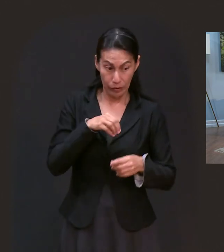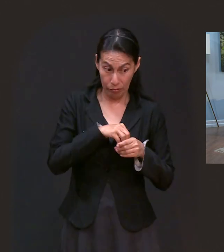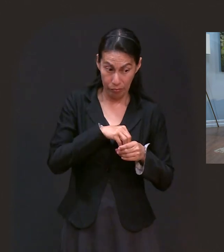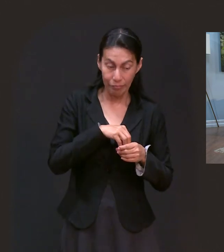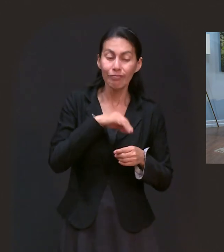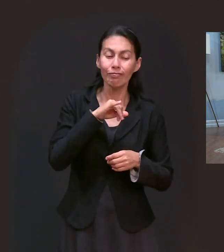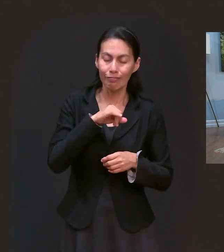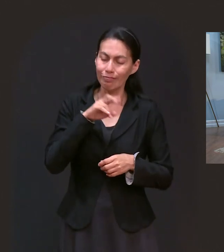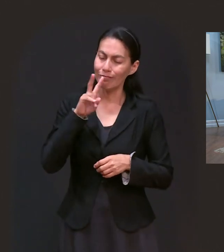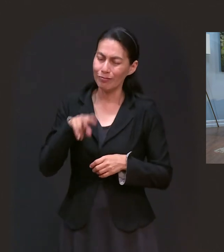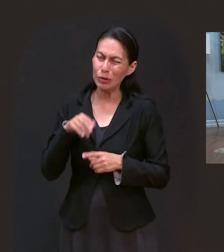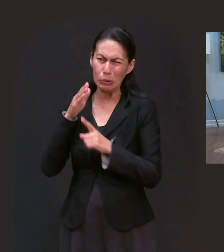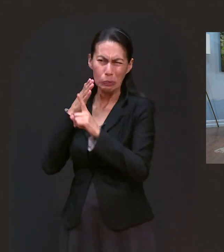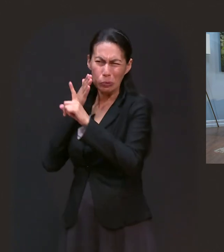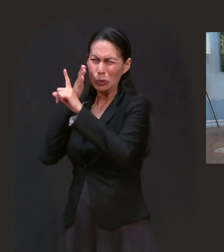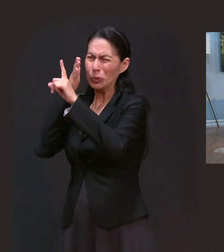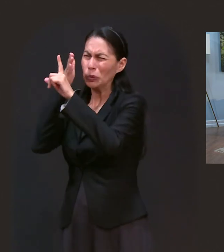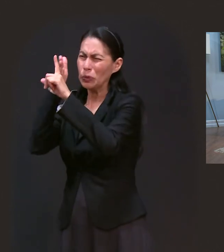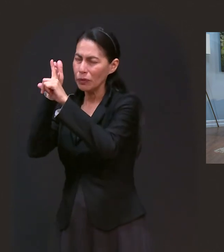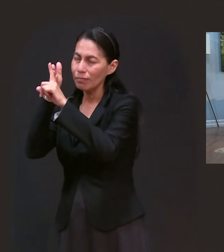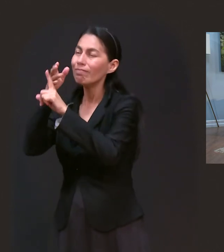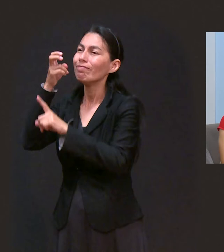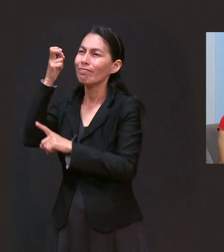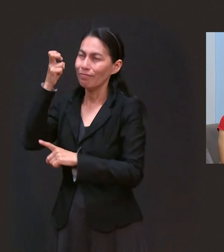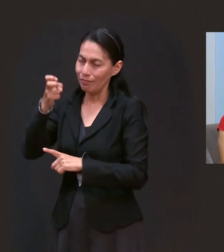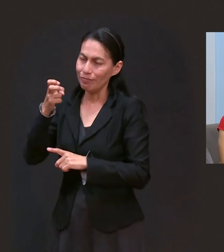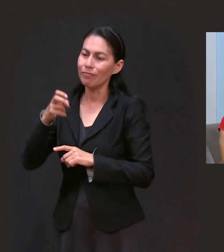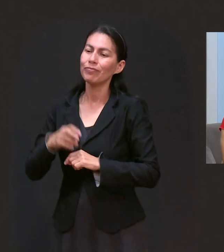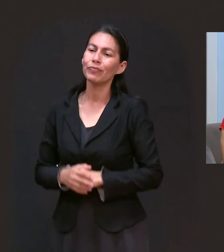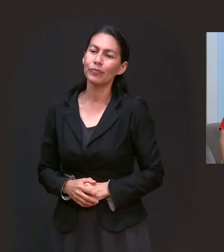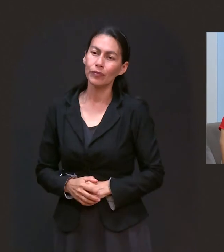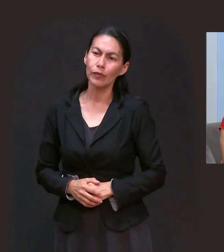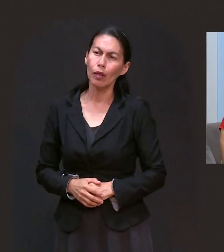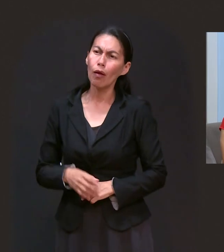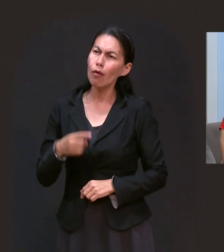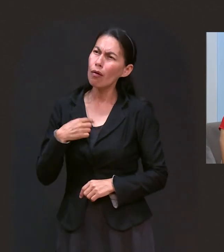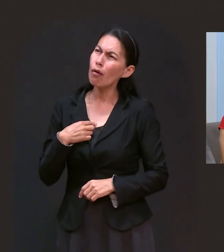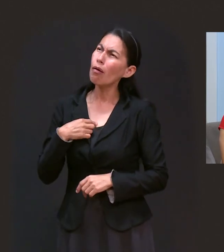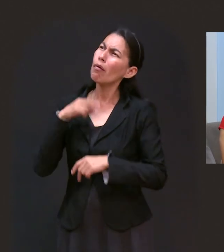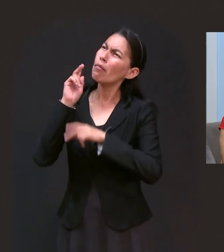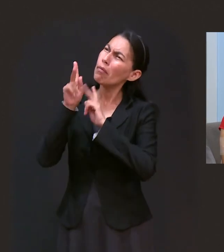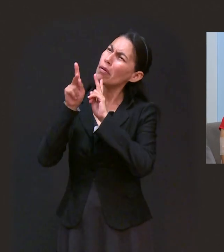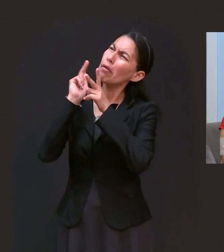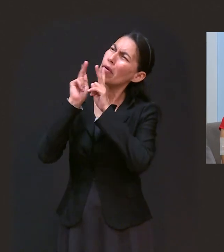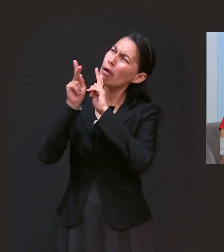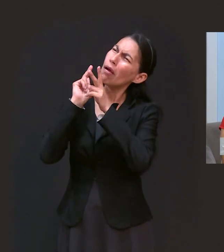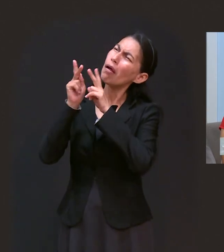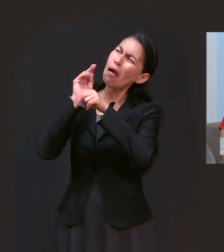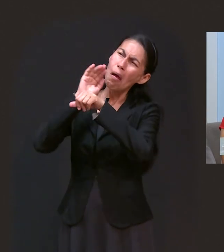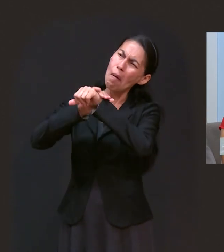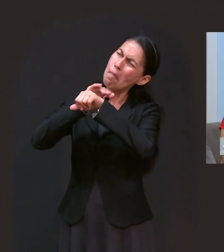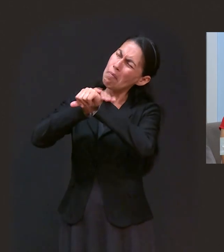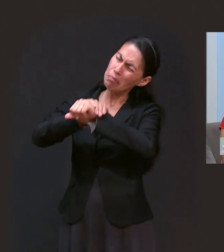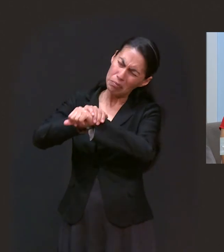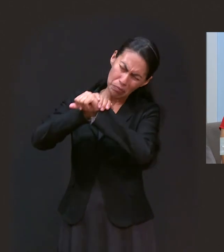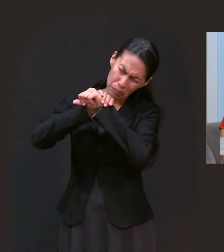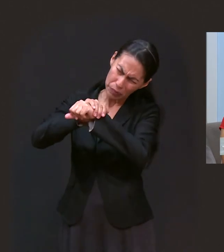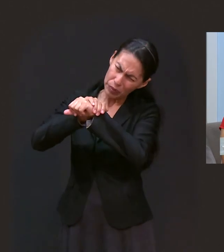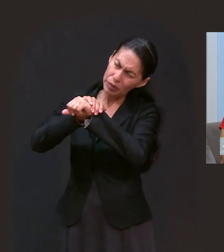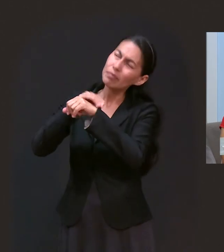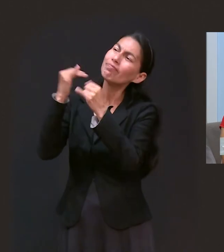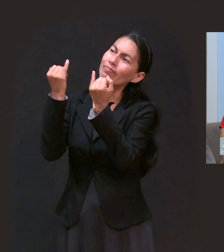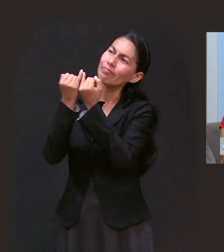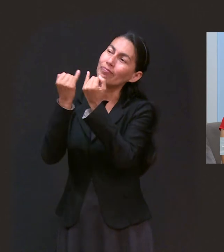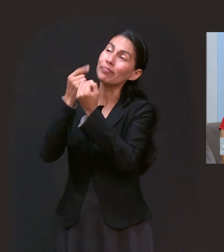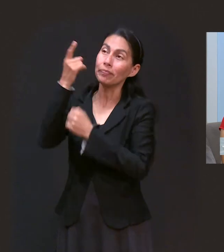exacto como usted decía qué lindo específico o sea como que es ir a dios como como estamos